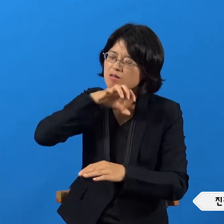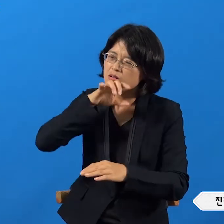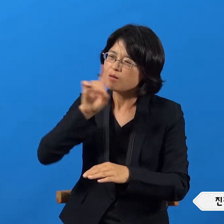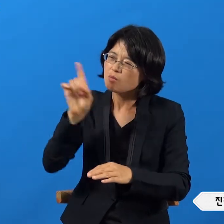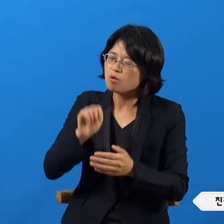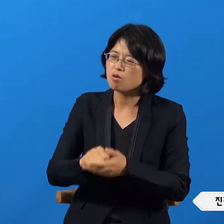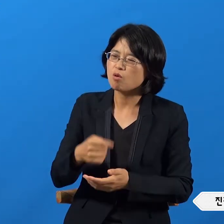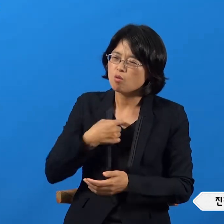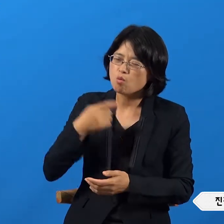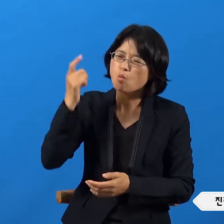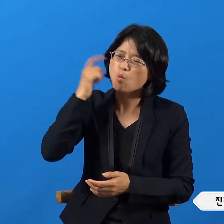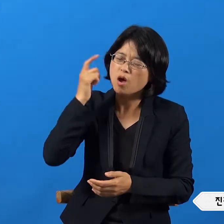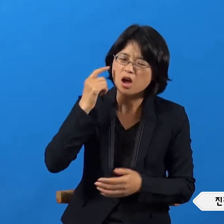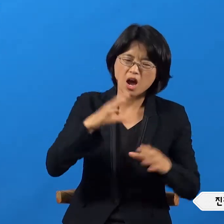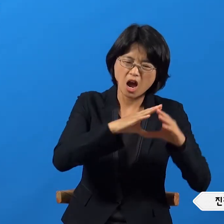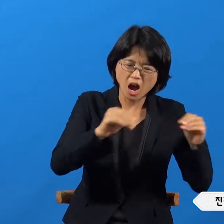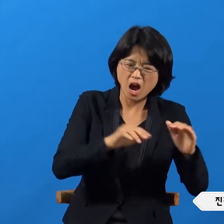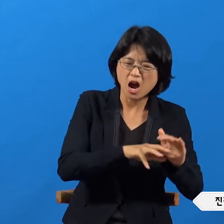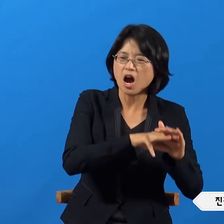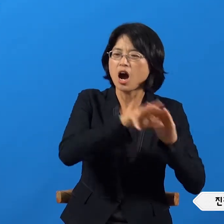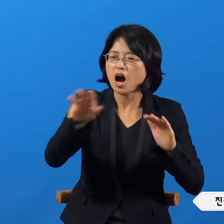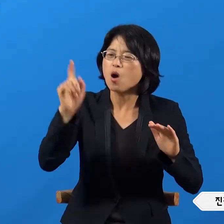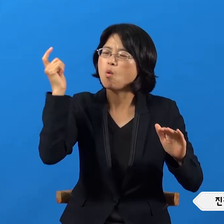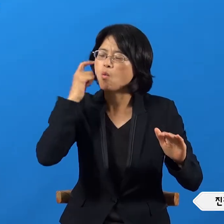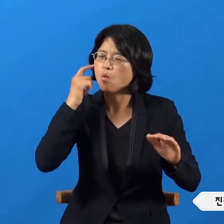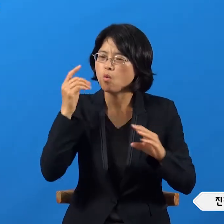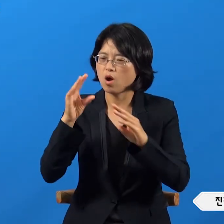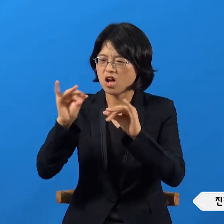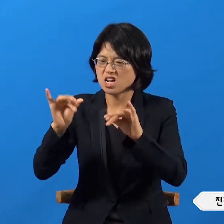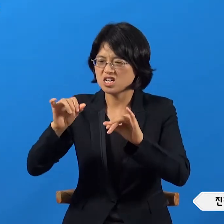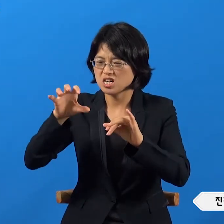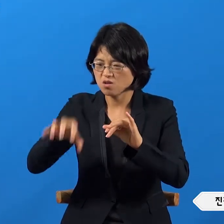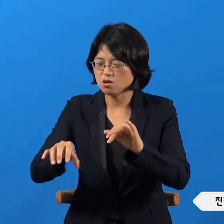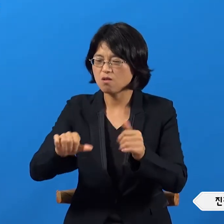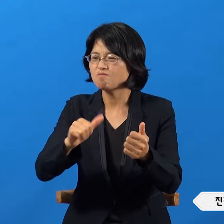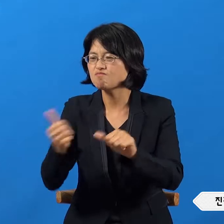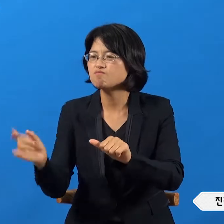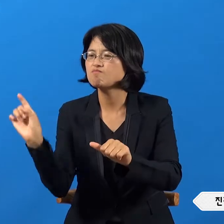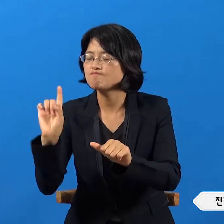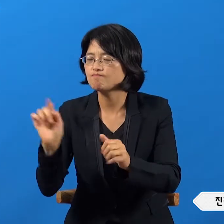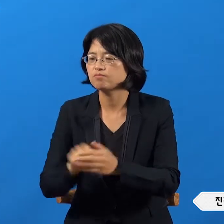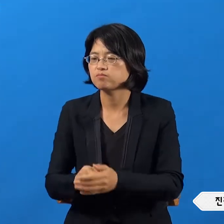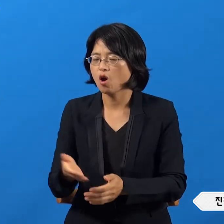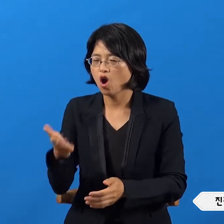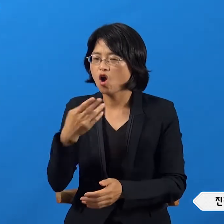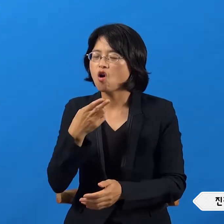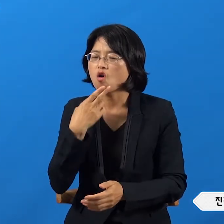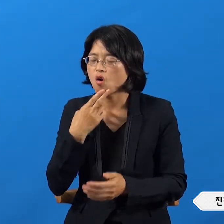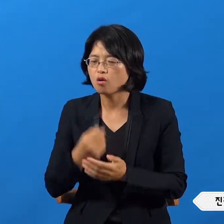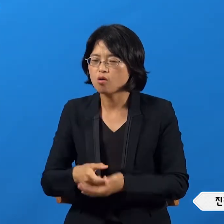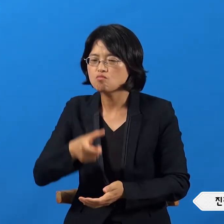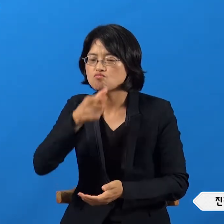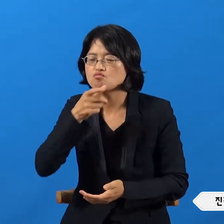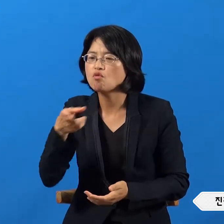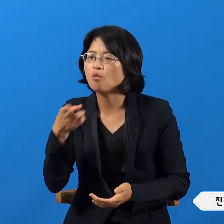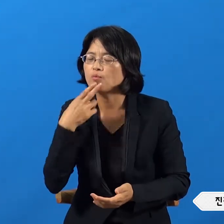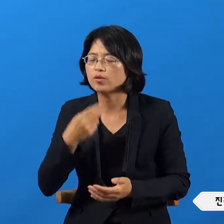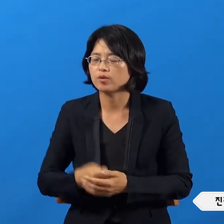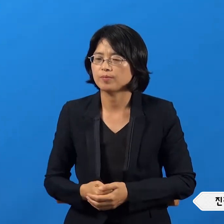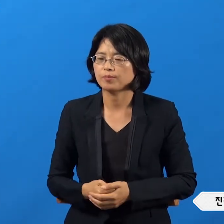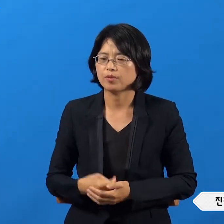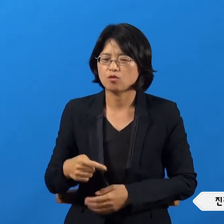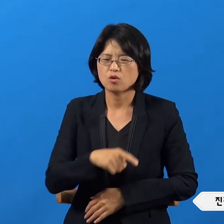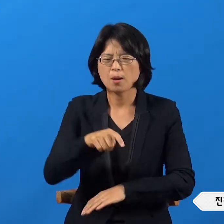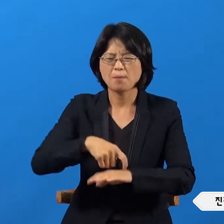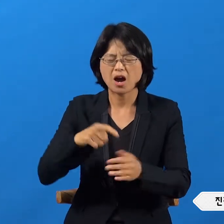이 광야에서 죽게 하는가? 이곳에는 먹을 것도 없고 물도 없도다. 우리 마음이 이 하찮은 음식을